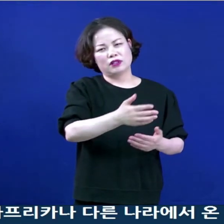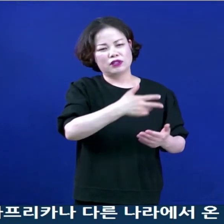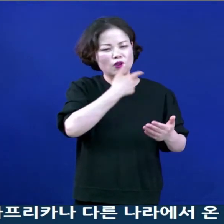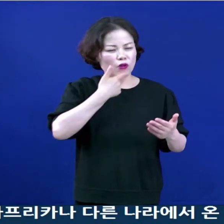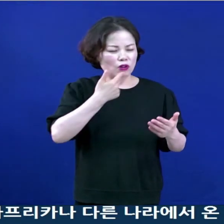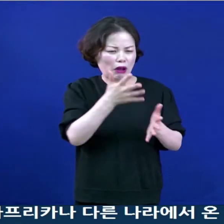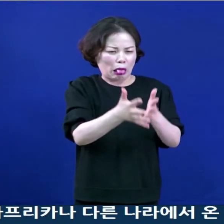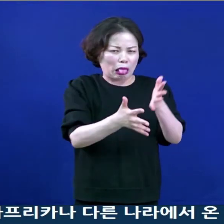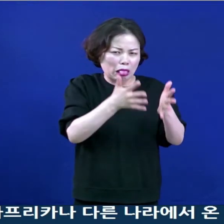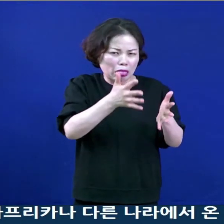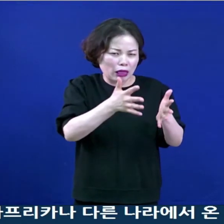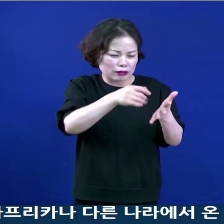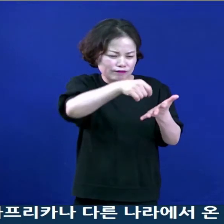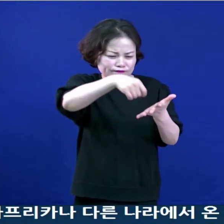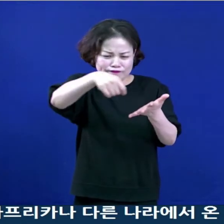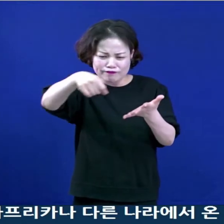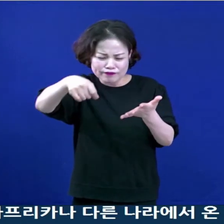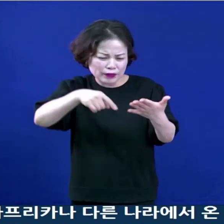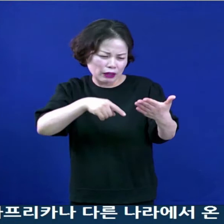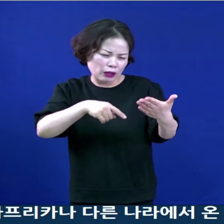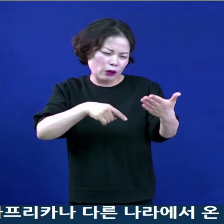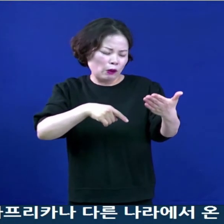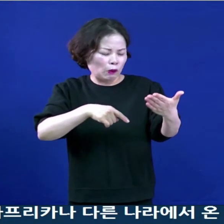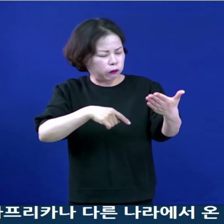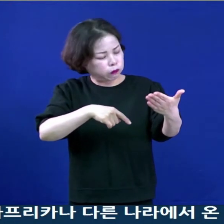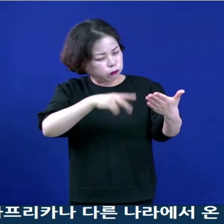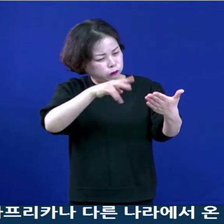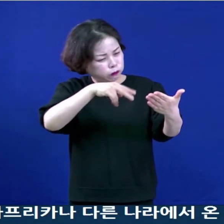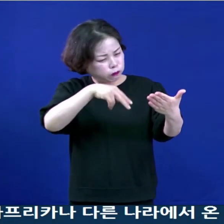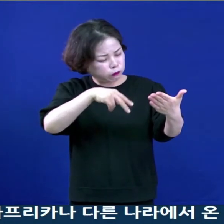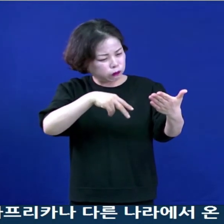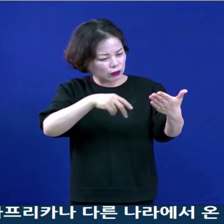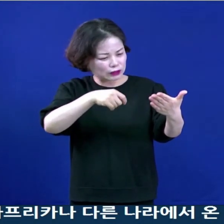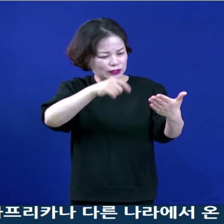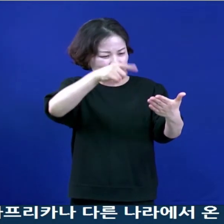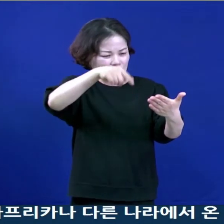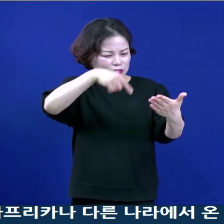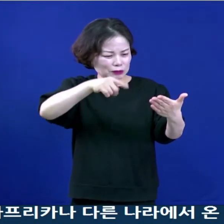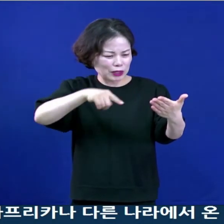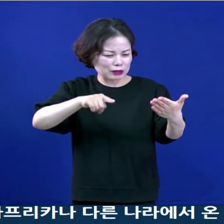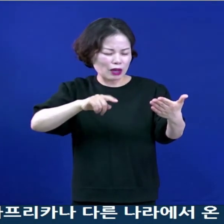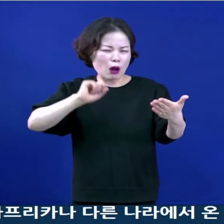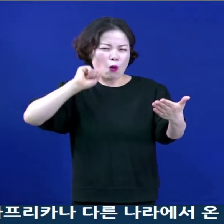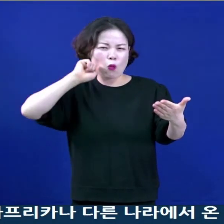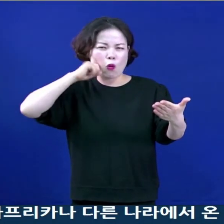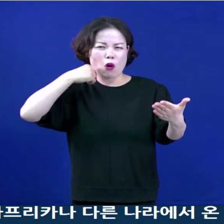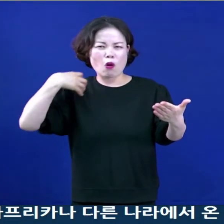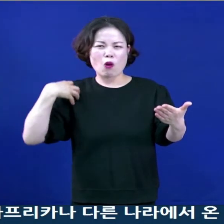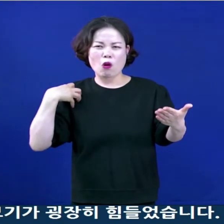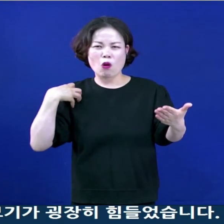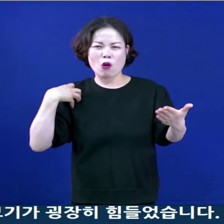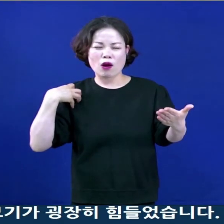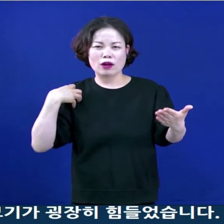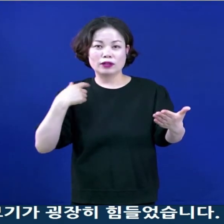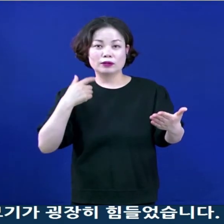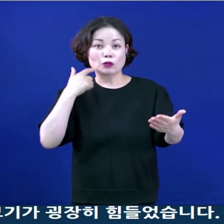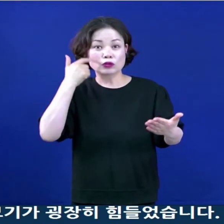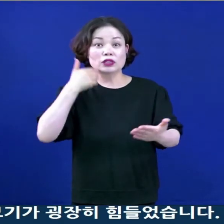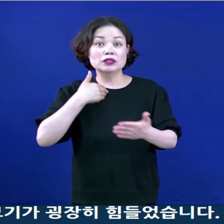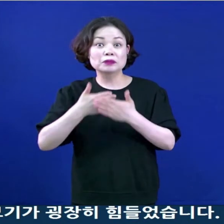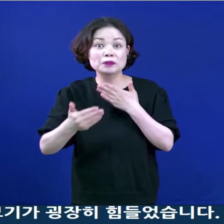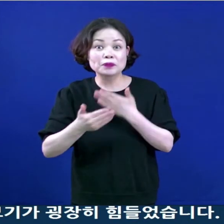영어들을 쓰니까 이 답안지 읽는 게 참 힘들어요. 저는 그 시험 채점하는 게 늘 고역이었습니다. 그러면서 경험한 게